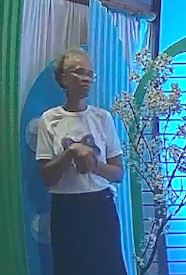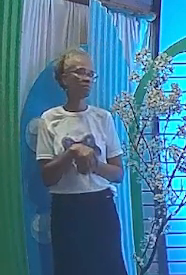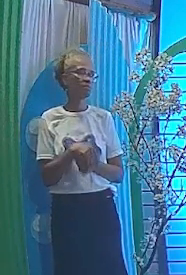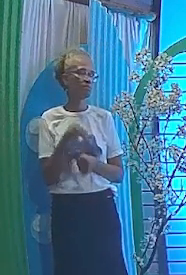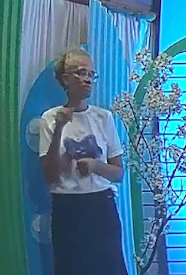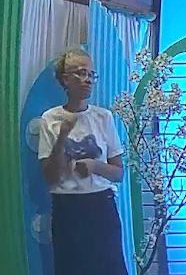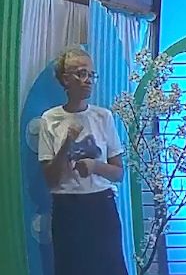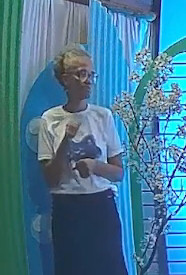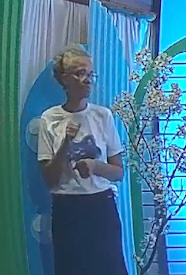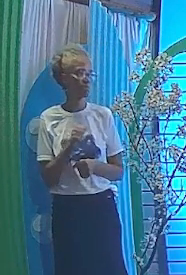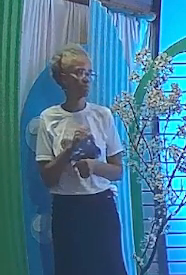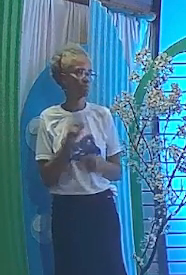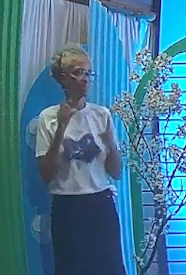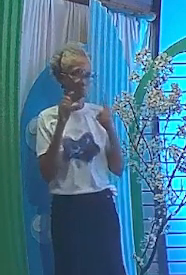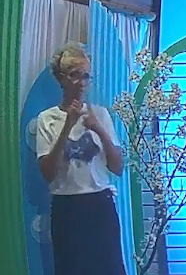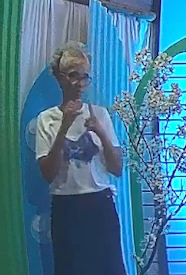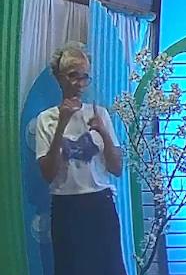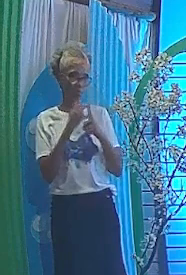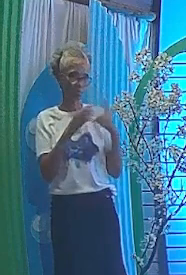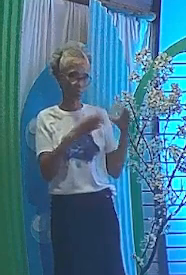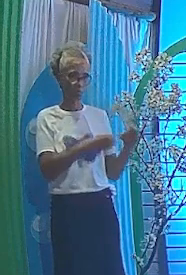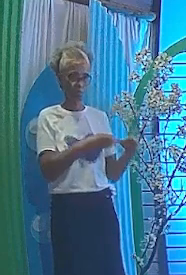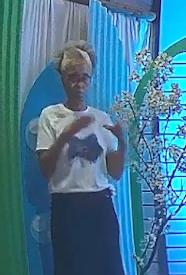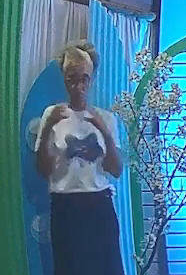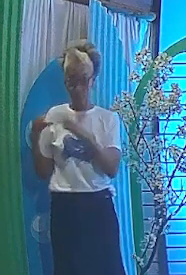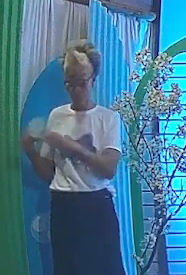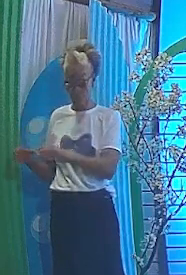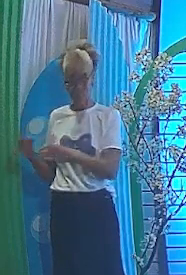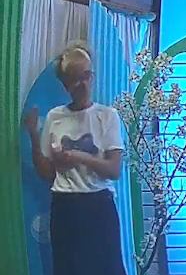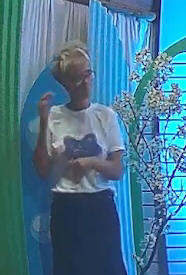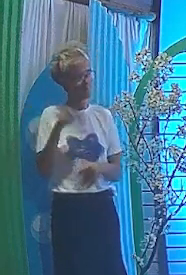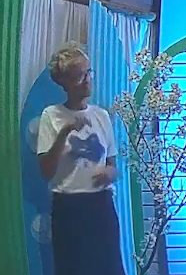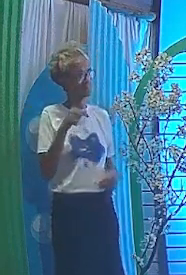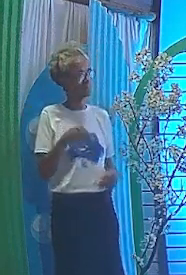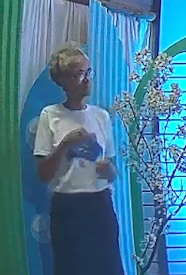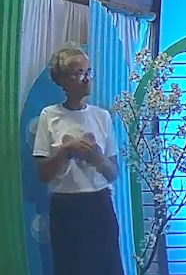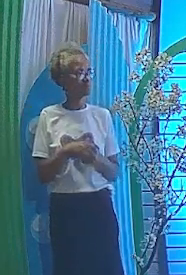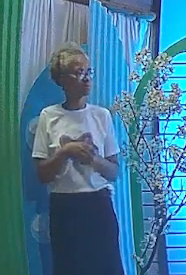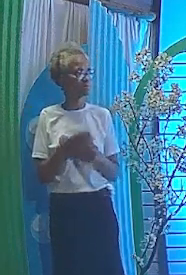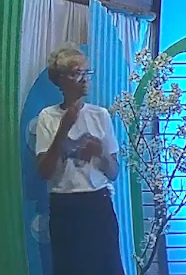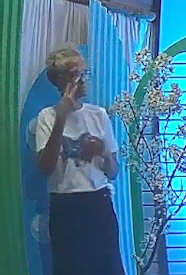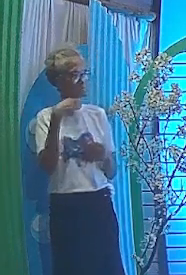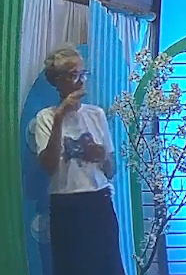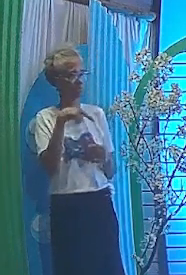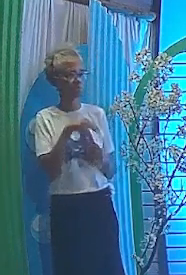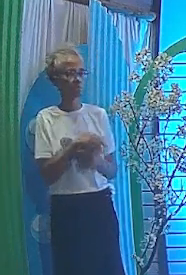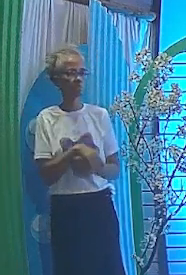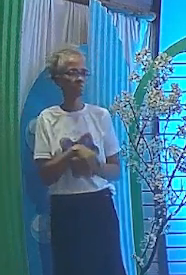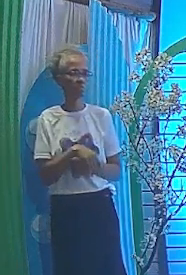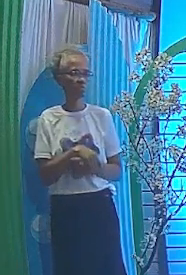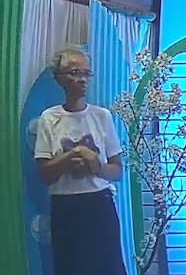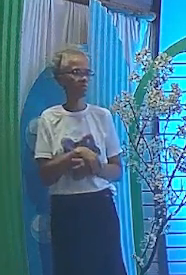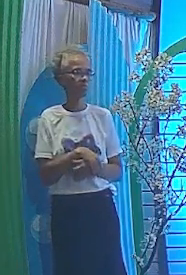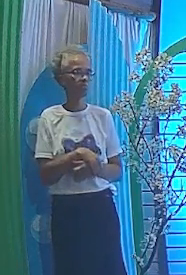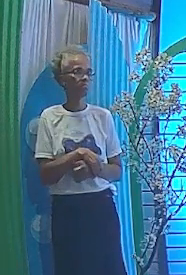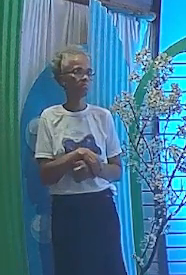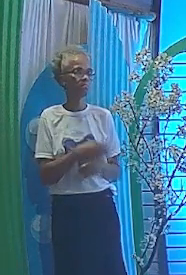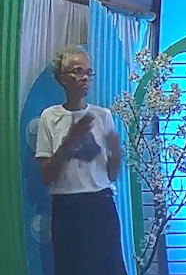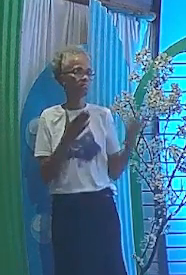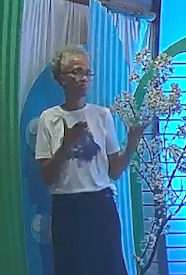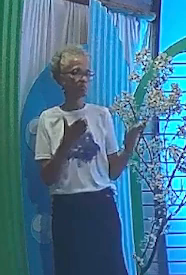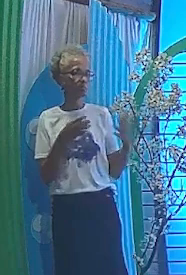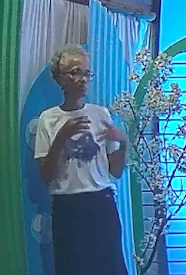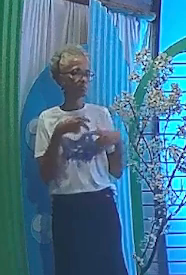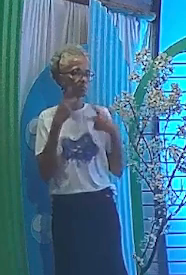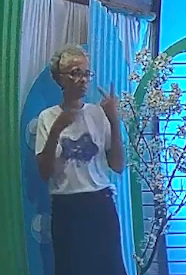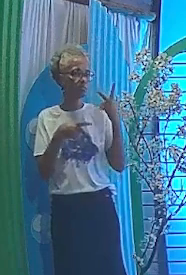espaço, que é o Canto da Palavra, cuja primeira mesa vai ser a que a gente vai assistir daqui a pouco. E eu quero contar para vocês